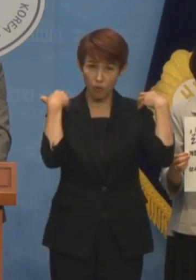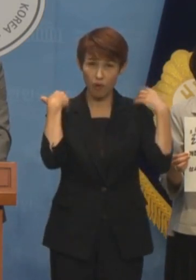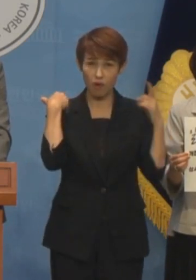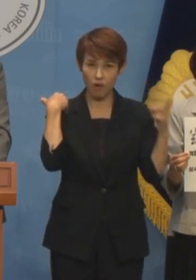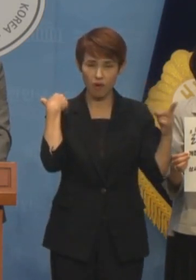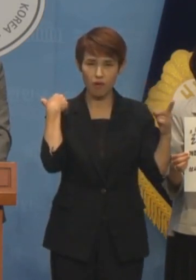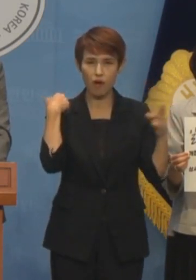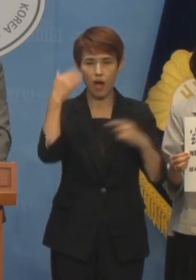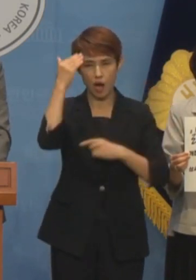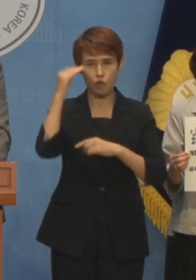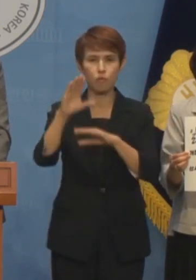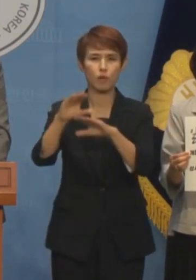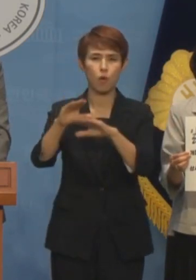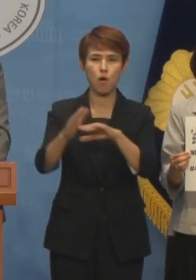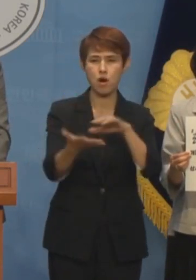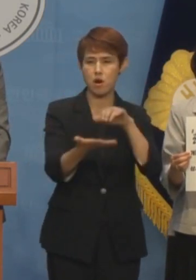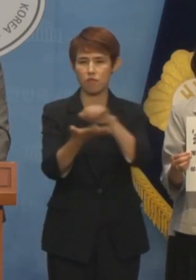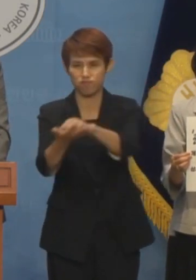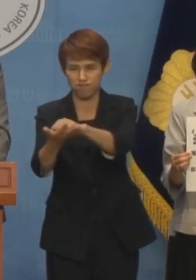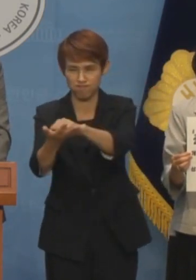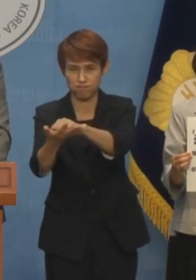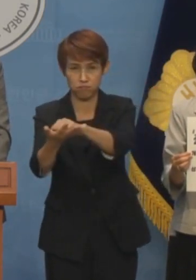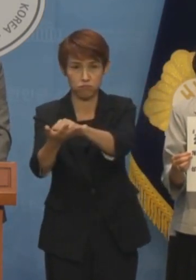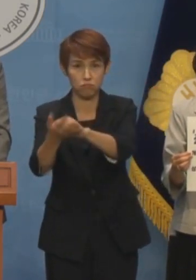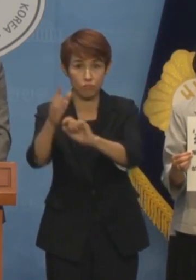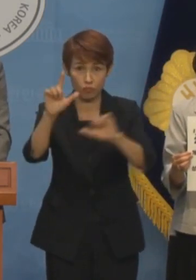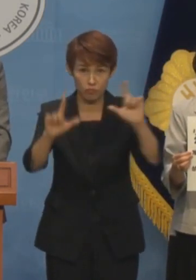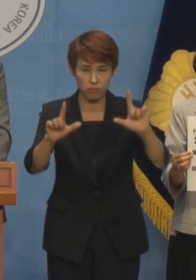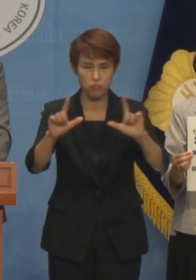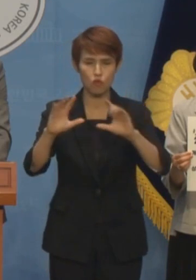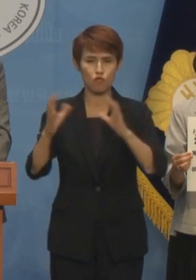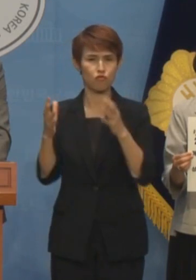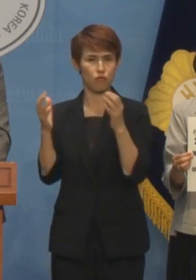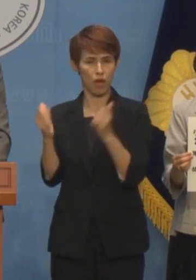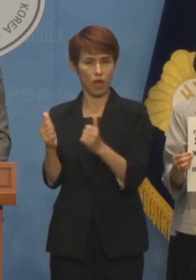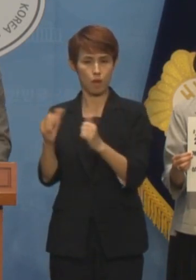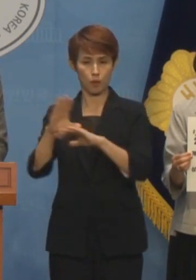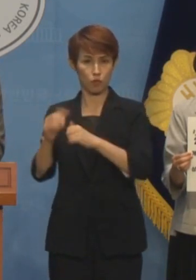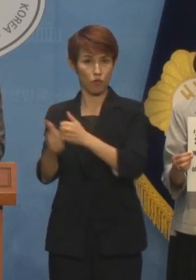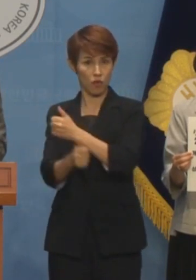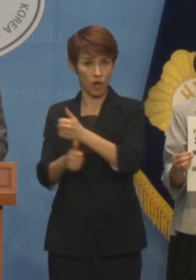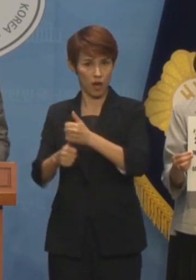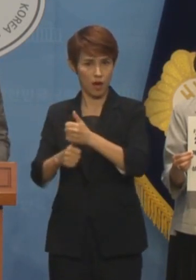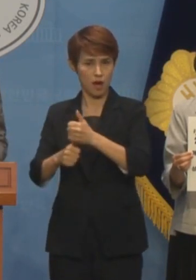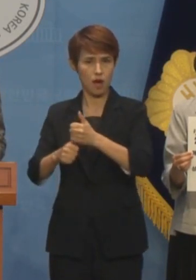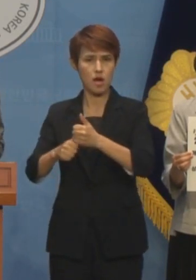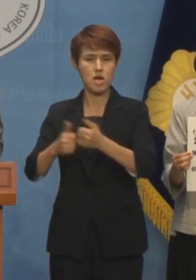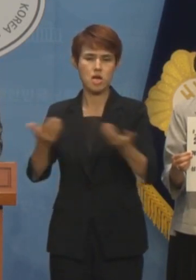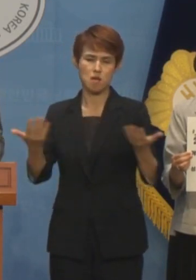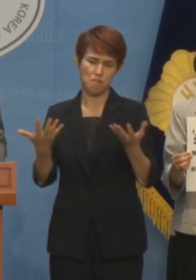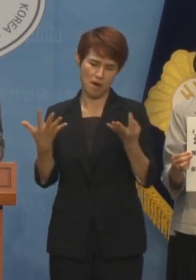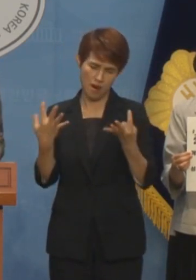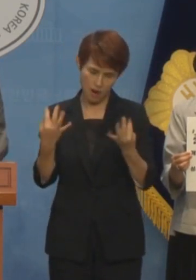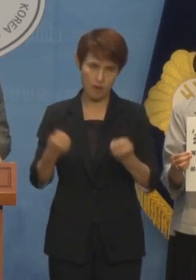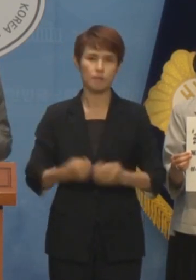우리 언론을 장악하겠다라는 계획에 국회가 과방위가 할 일이 산적해 있습니다.